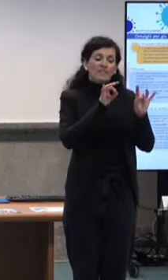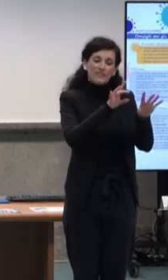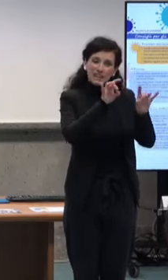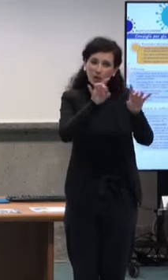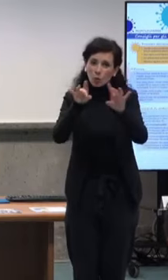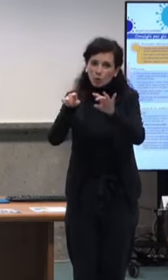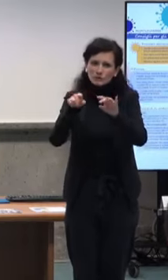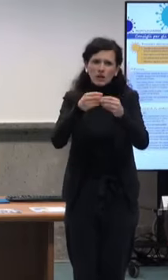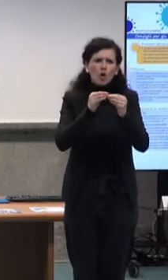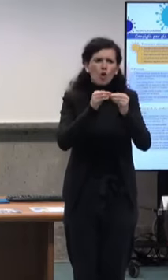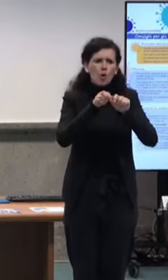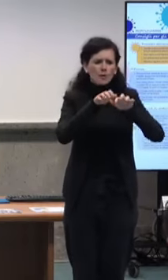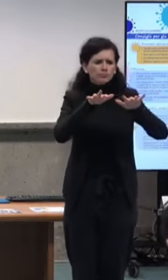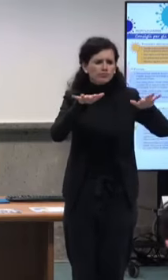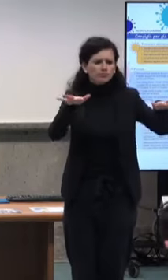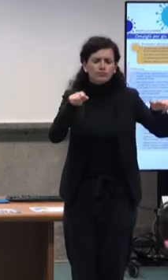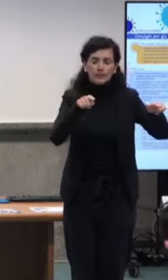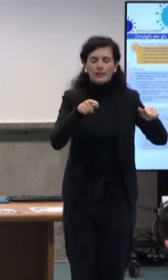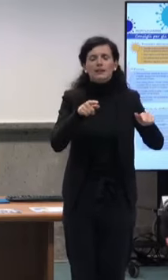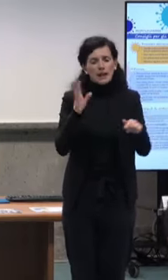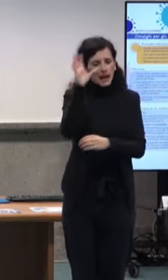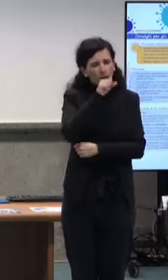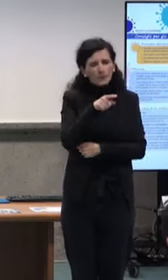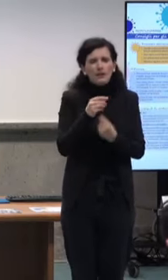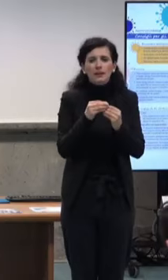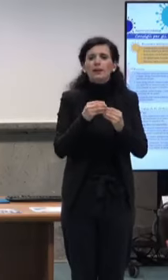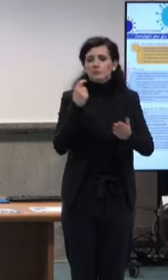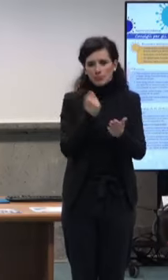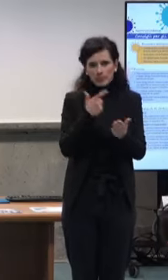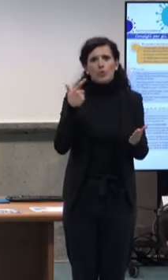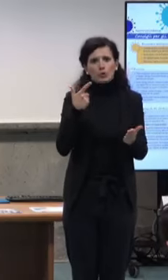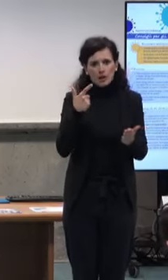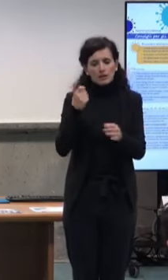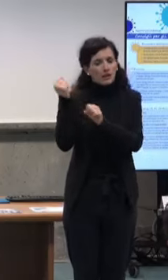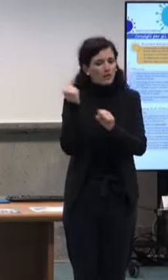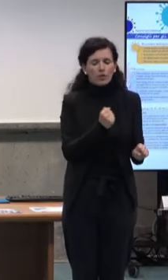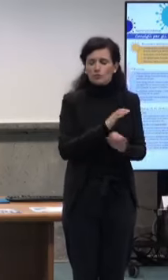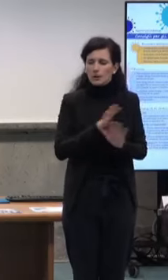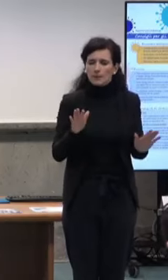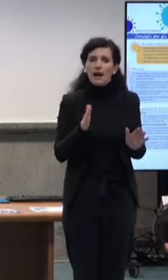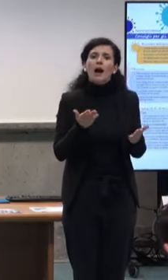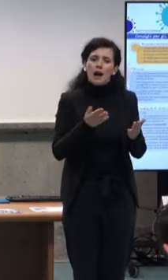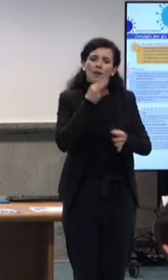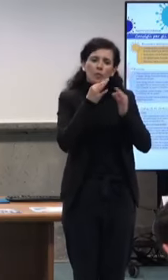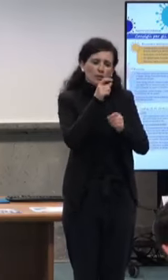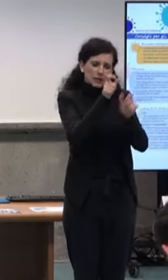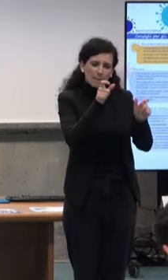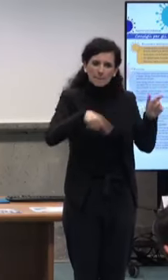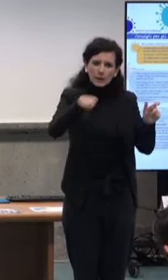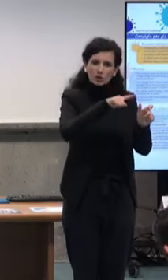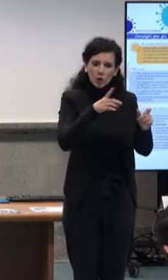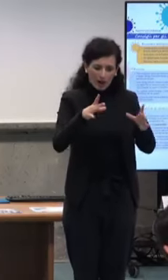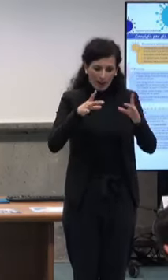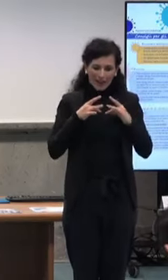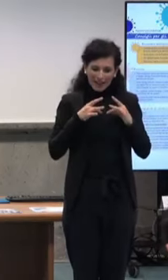è fondamentale perché ovviamente queste sono persone che hanno sviluppato l'immunità e che quindi in